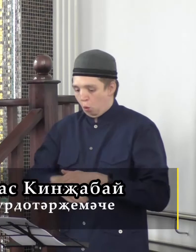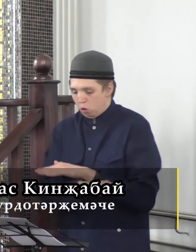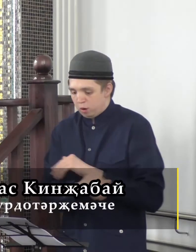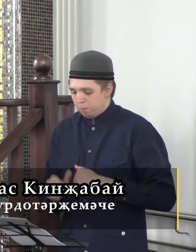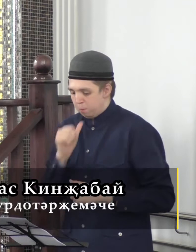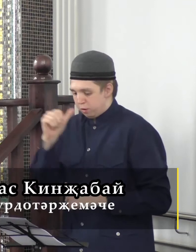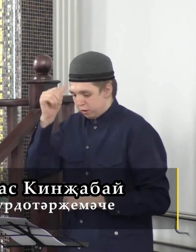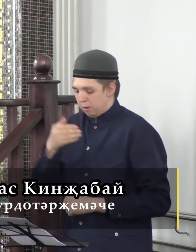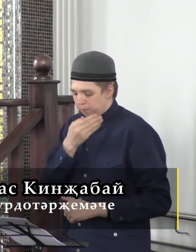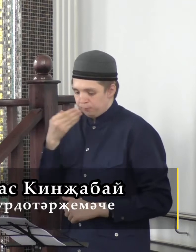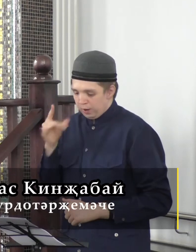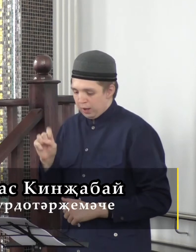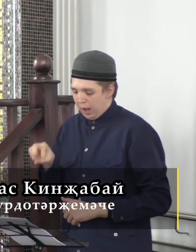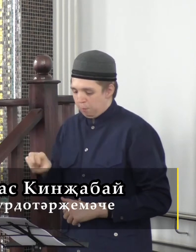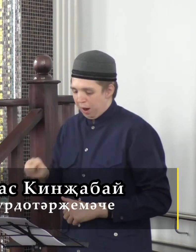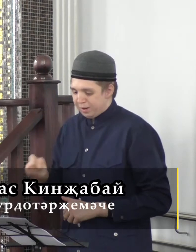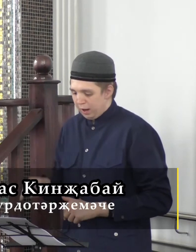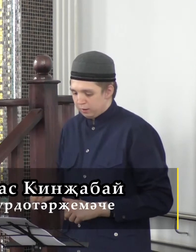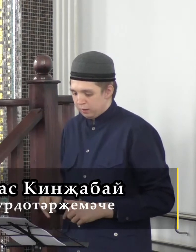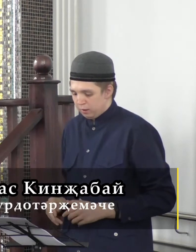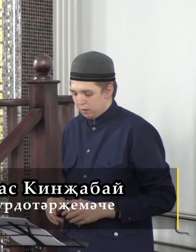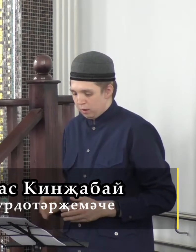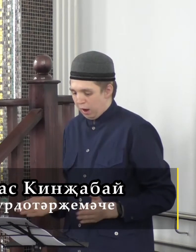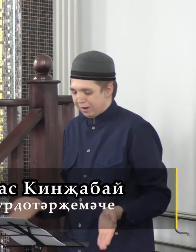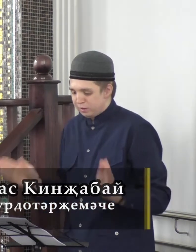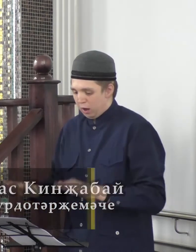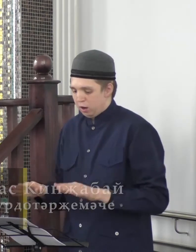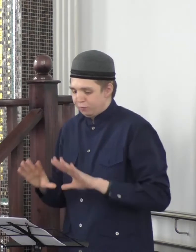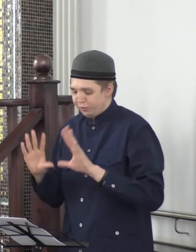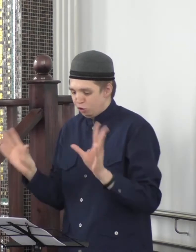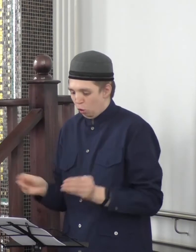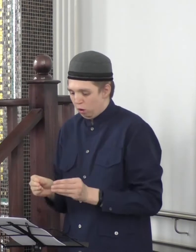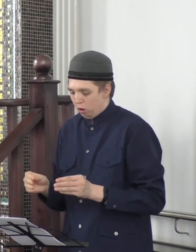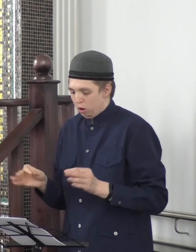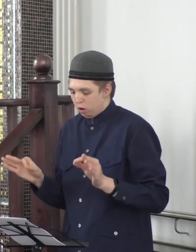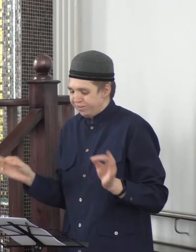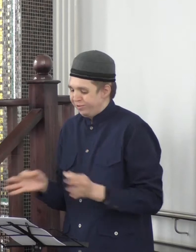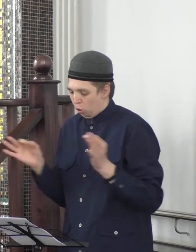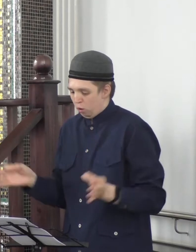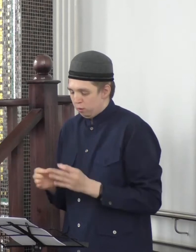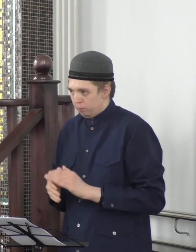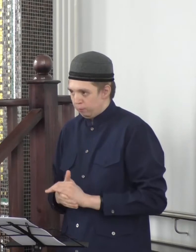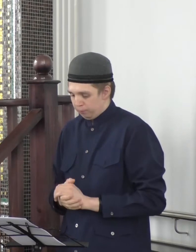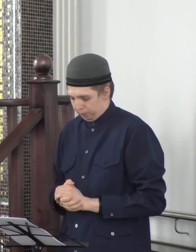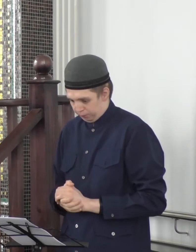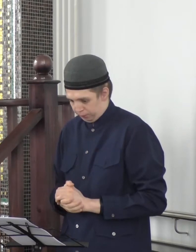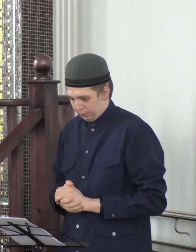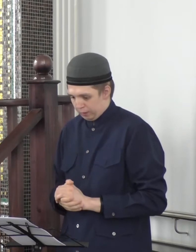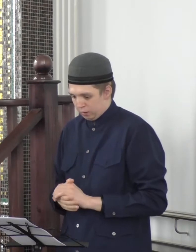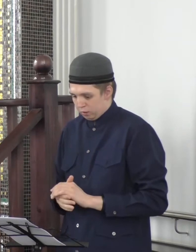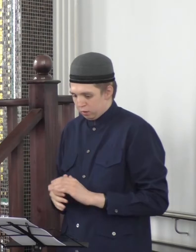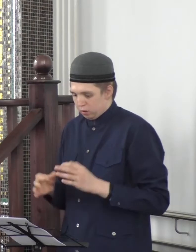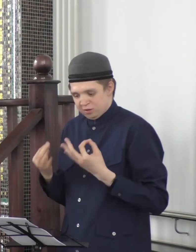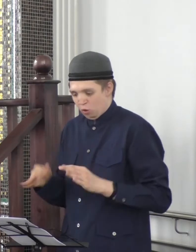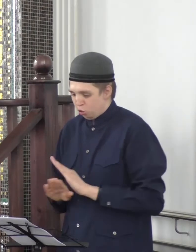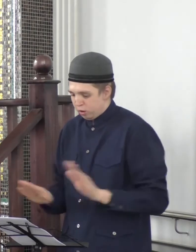сахабеләренә ридваналлаһи алейхим Аллаһ тәаләнең ризалыгы булса иде һәм барша мөэмин мусламан кардәшләребезгә Аллаһ тәаләнең китабы артыннан һәм